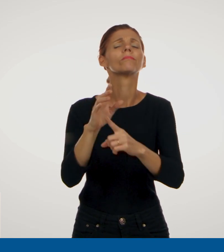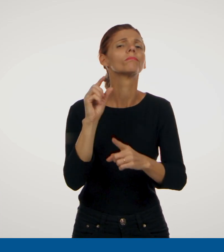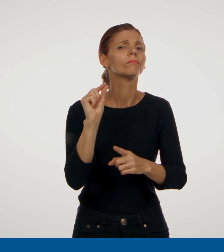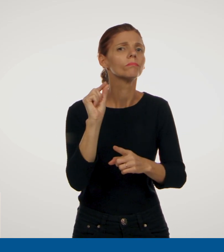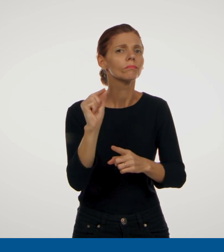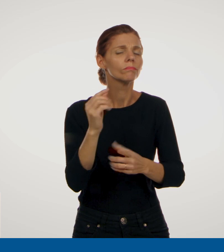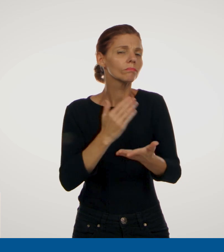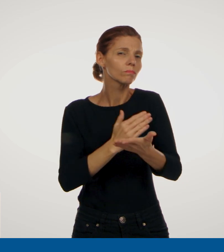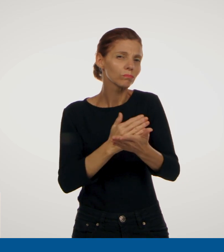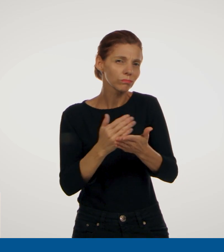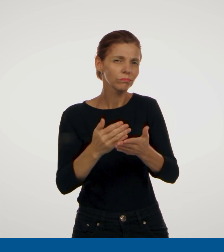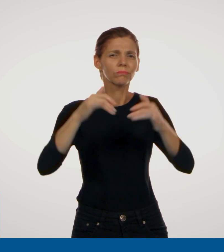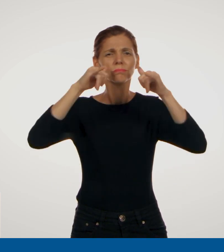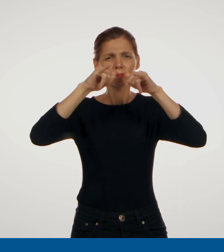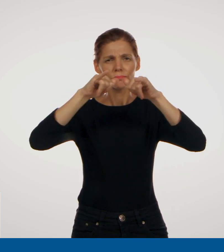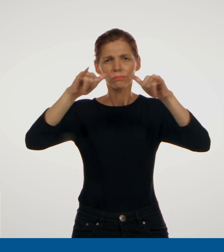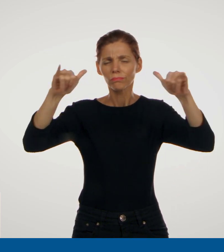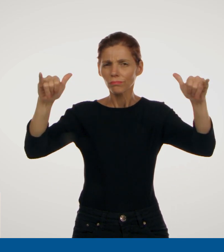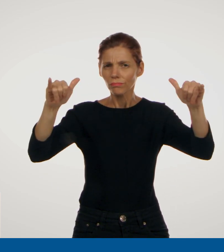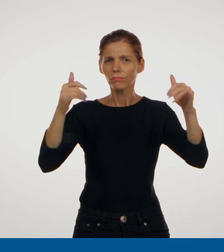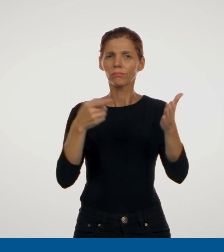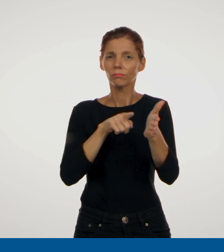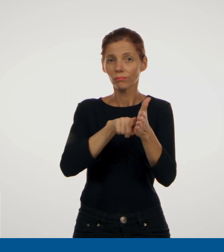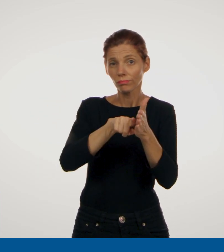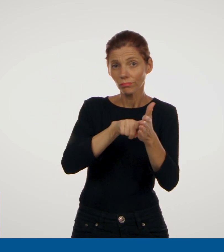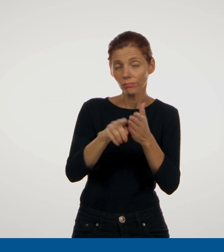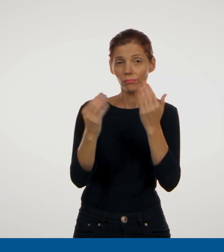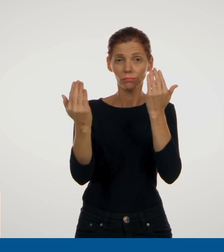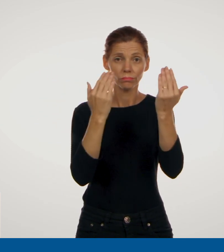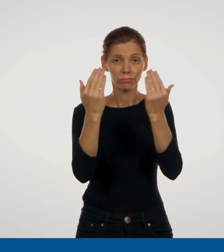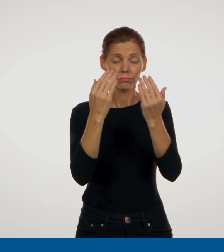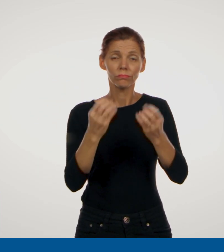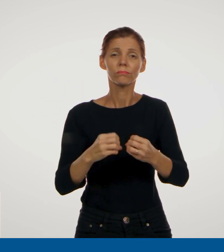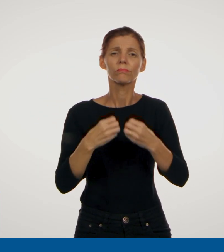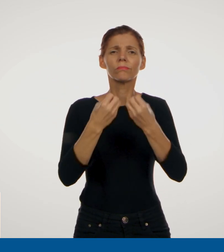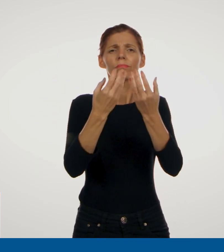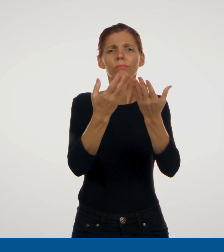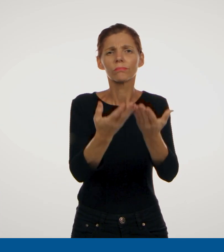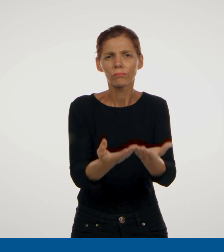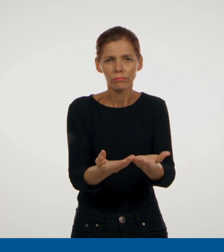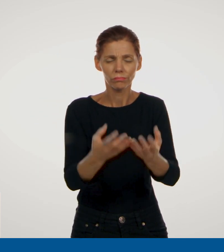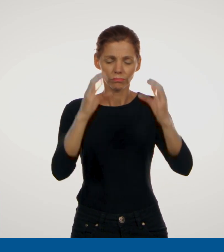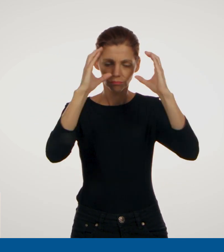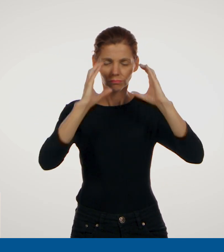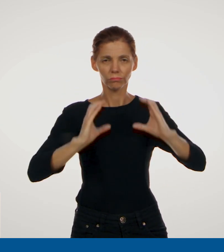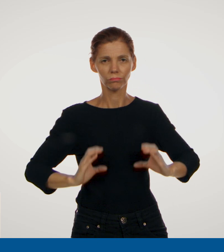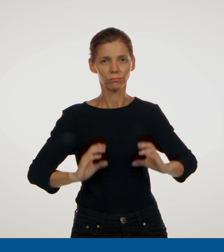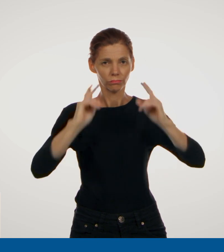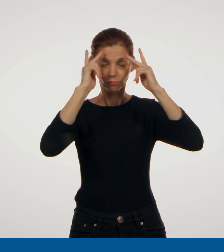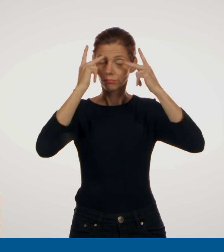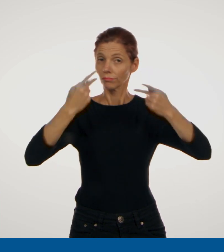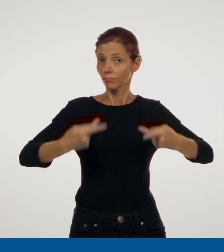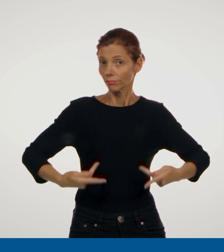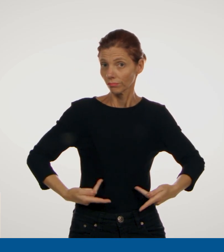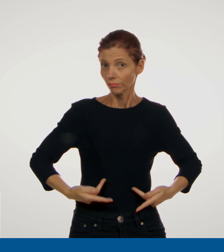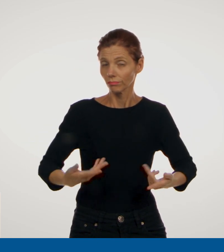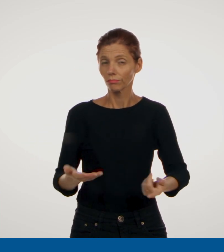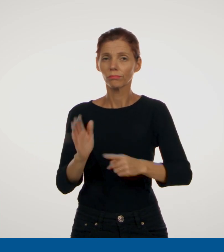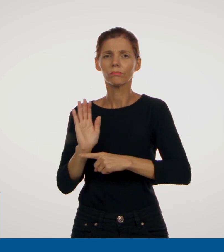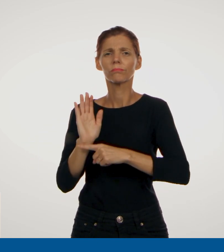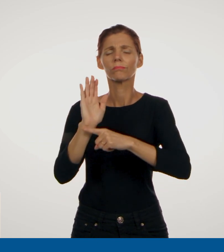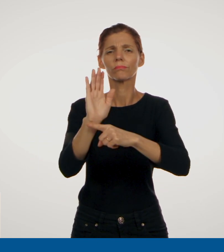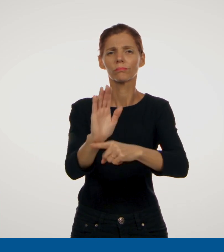os princípios e as informações que as pesquisas psicológicas oferecem acerca do comportamento humano para tornar